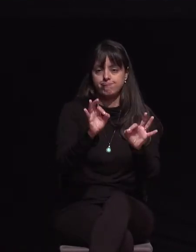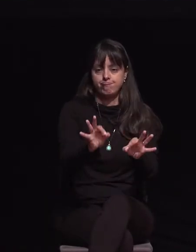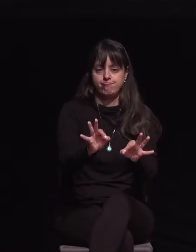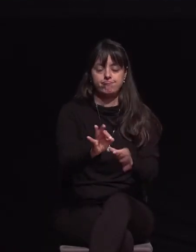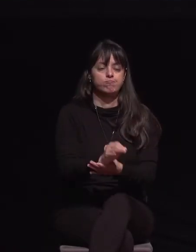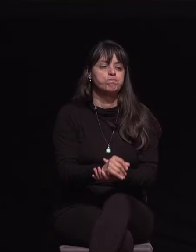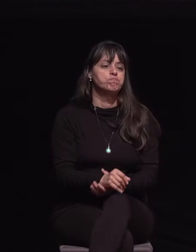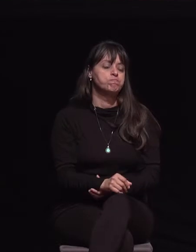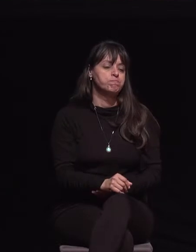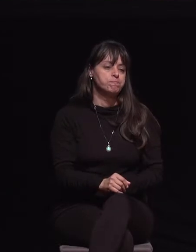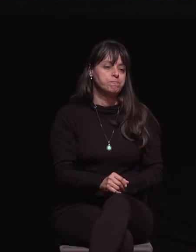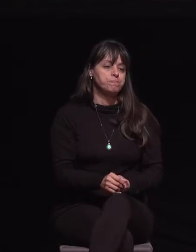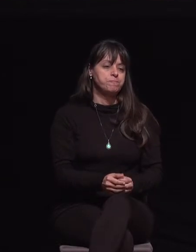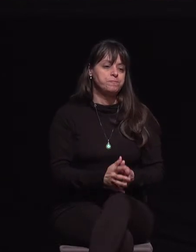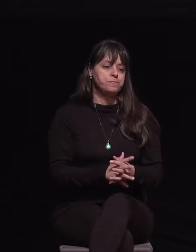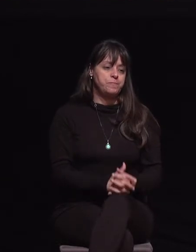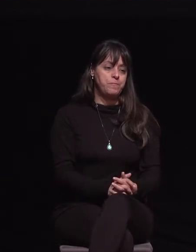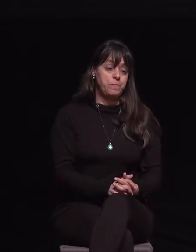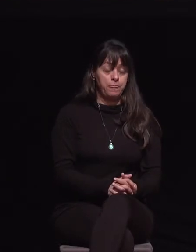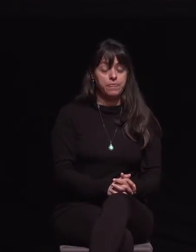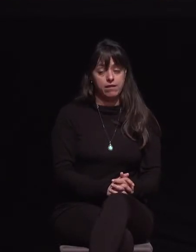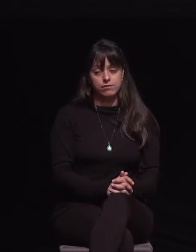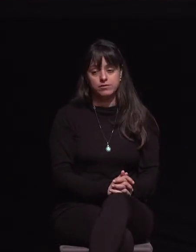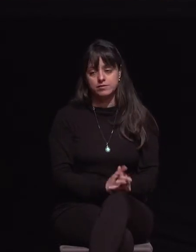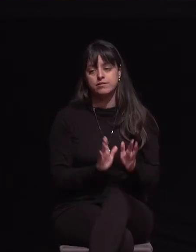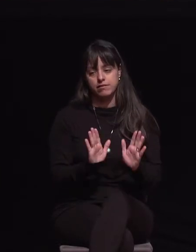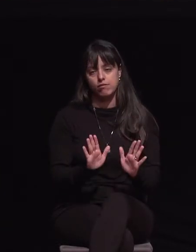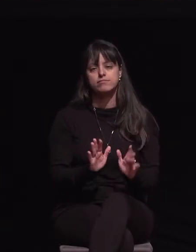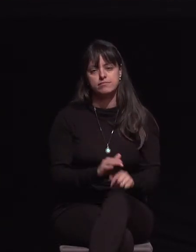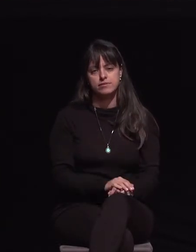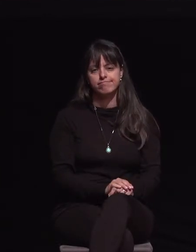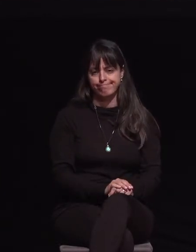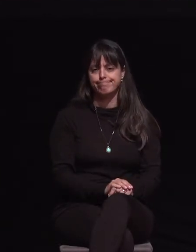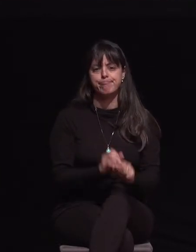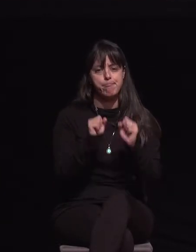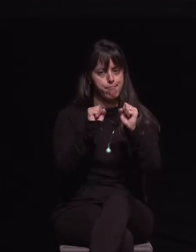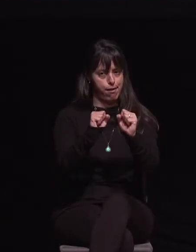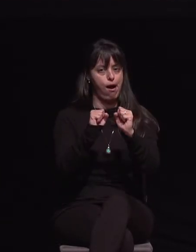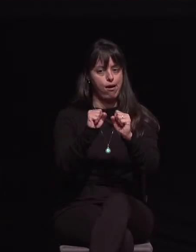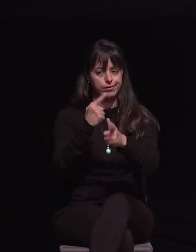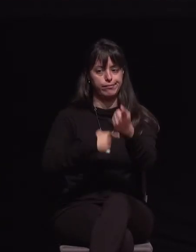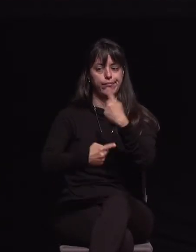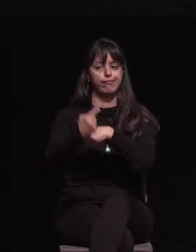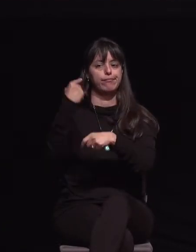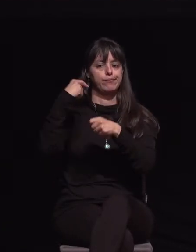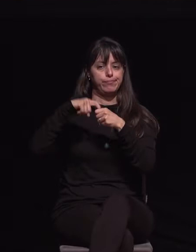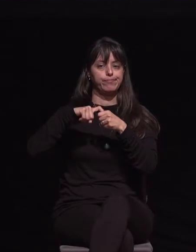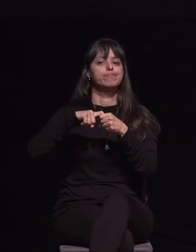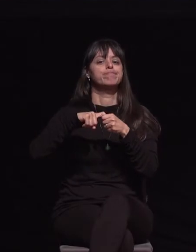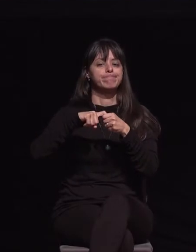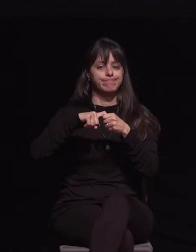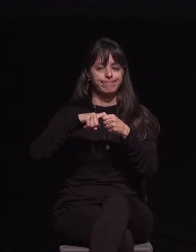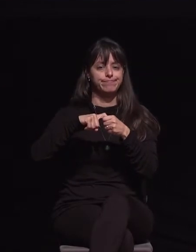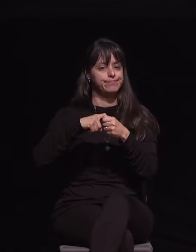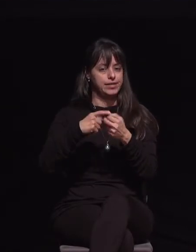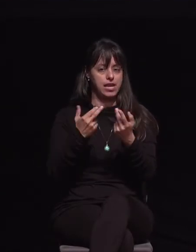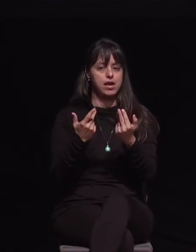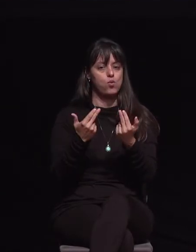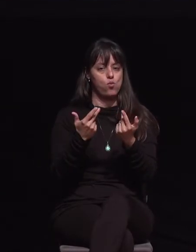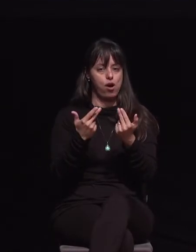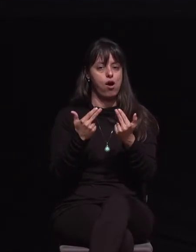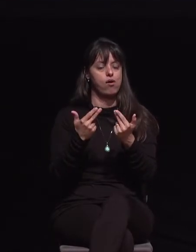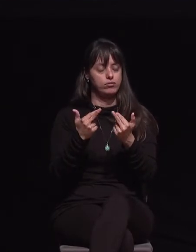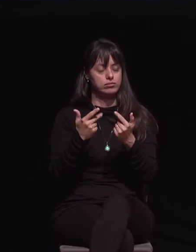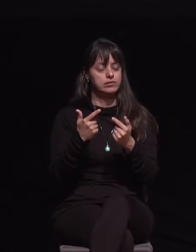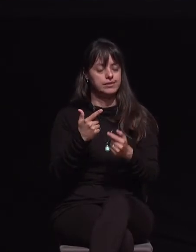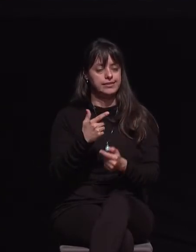sólida, né? Mais forte. Então, é possível retroceder a esse ponto de que nós vivemos,